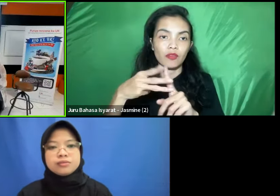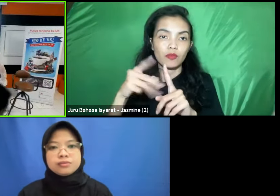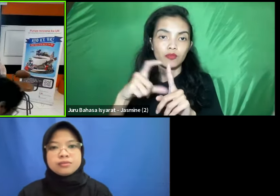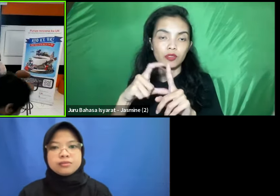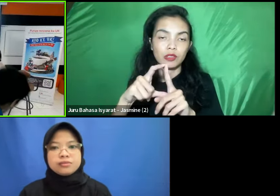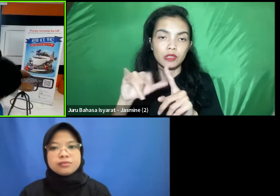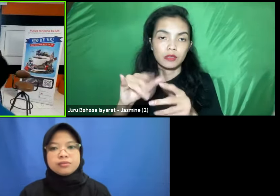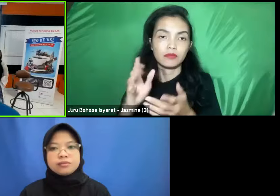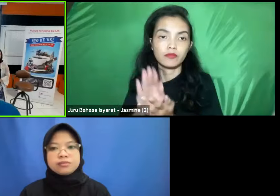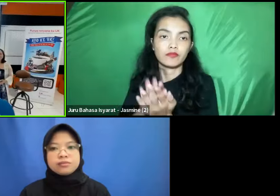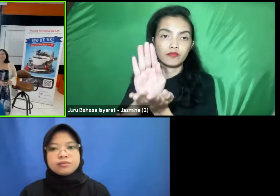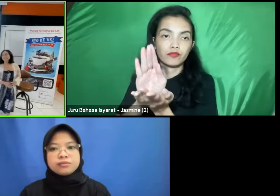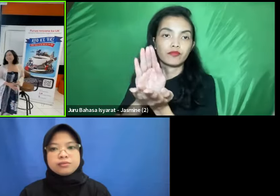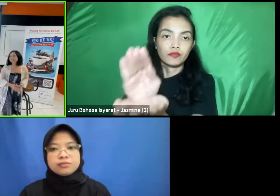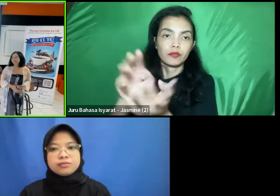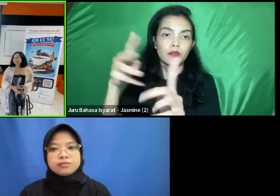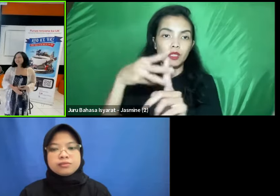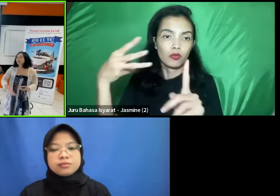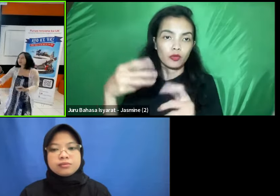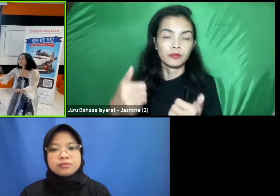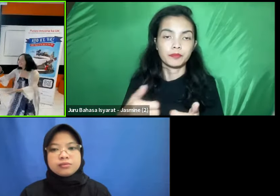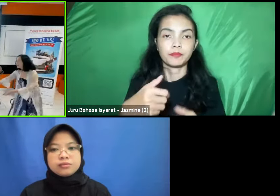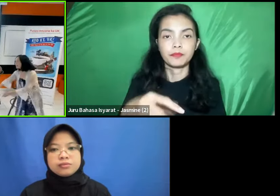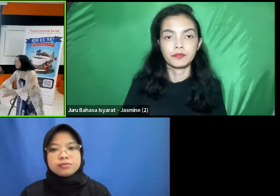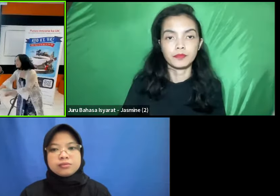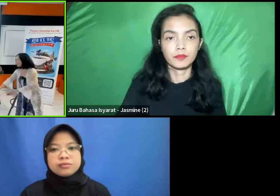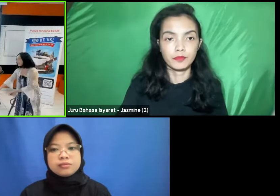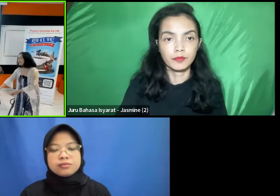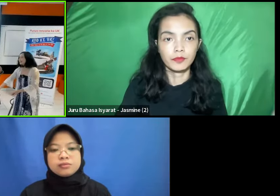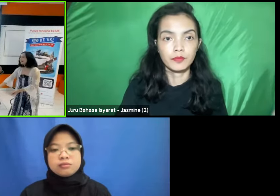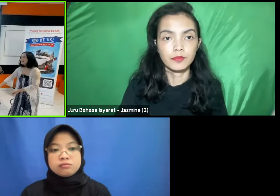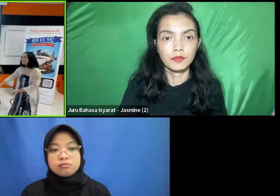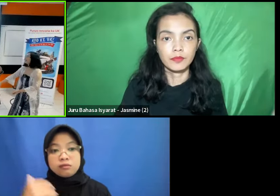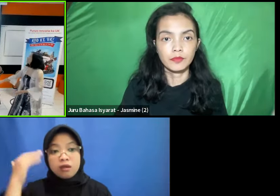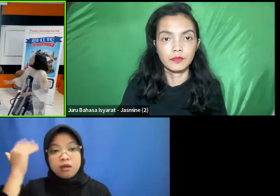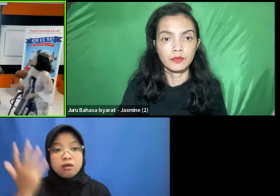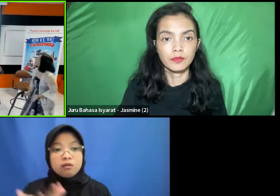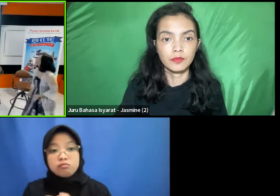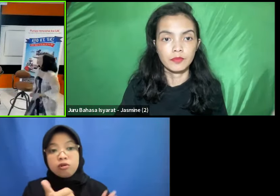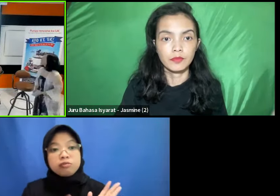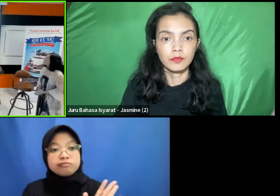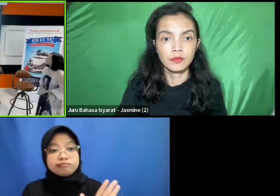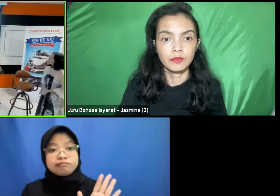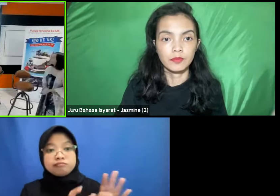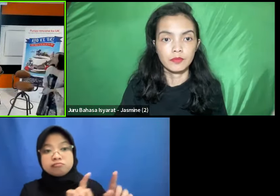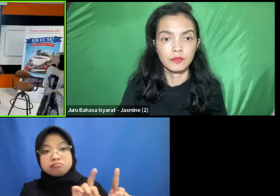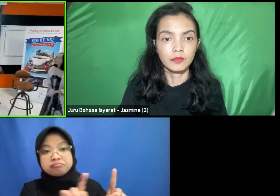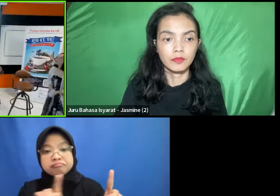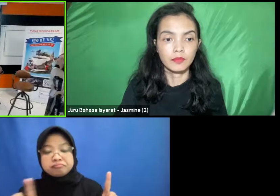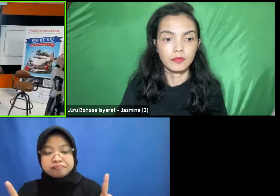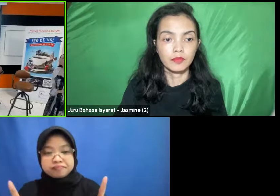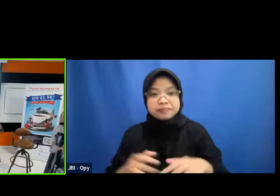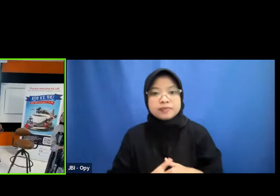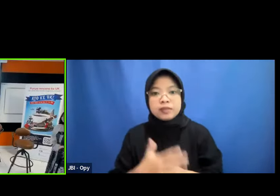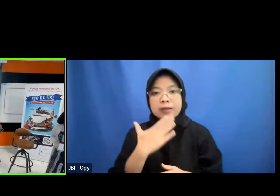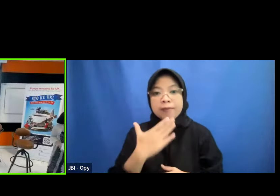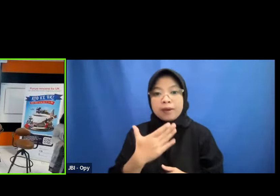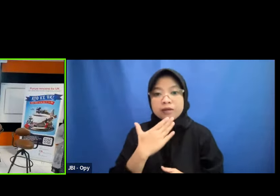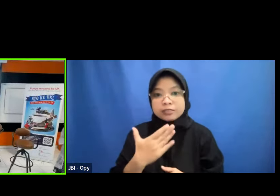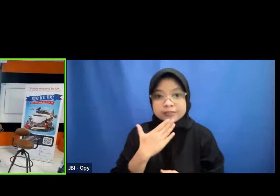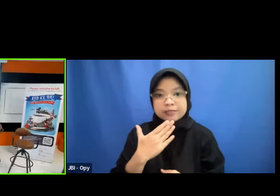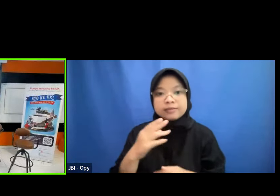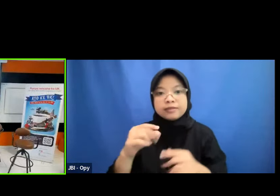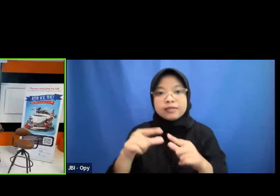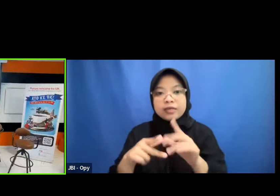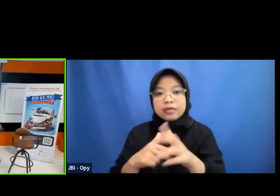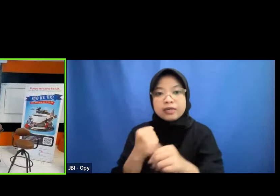Binus University Min boleh ke tengah kakak-kakak Terima kasih banyak Mas